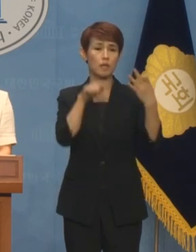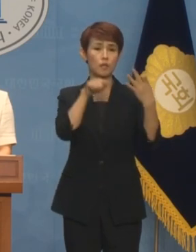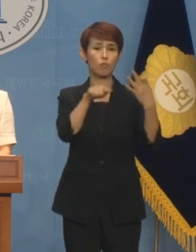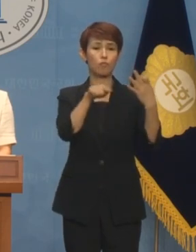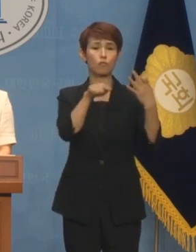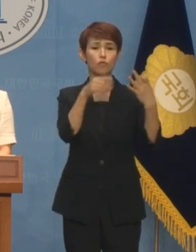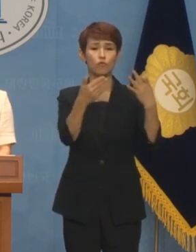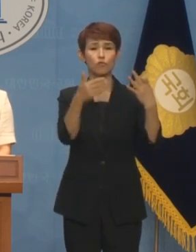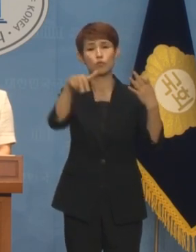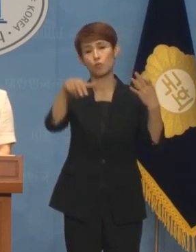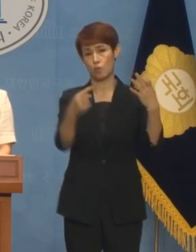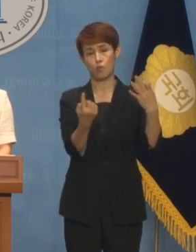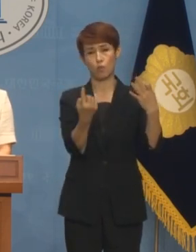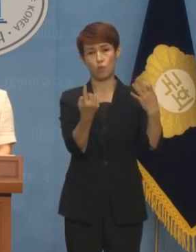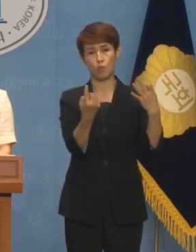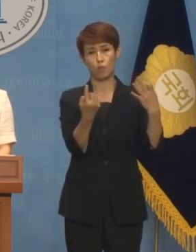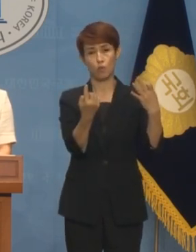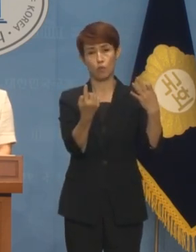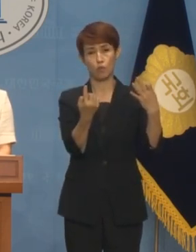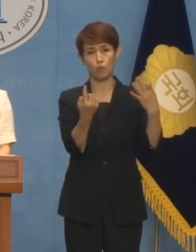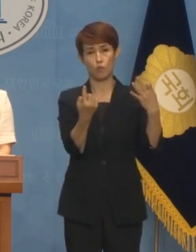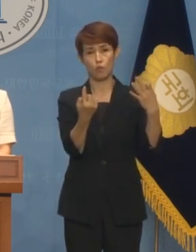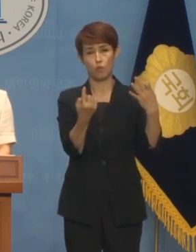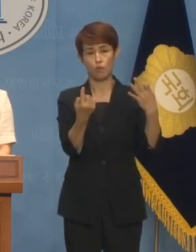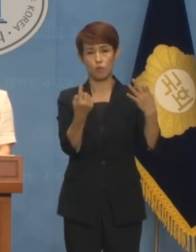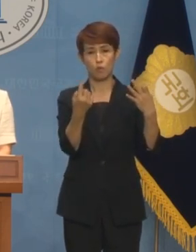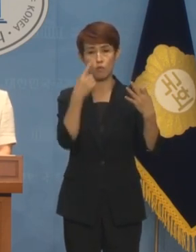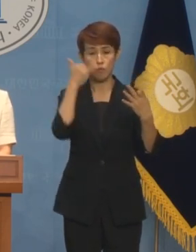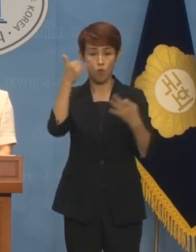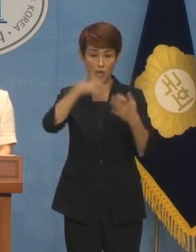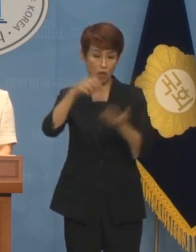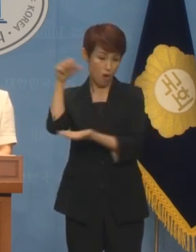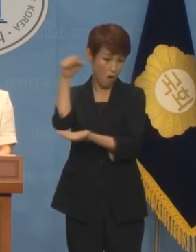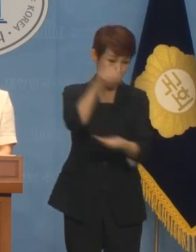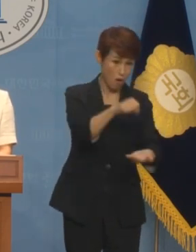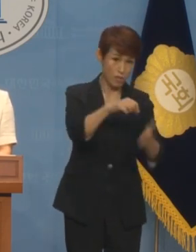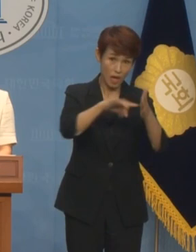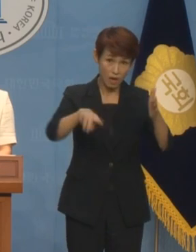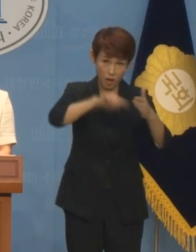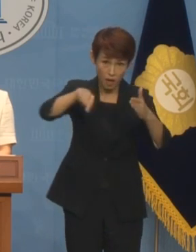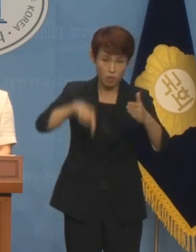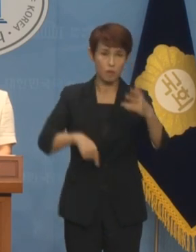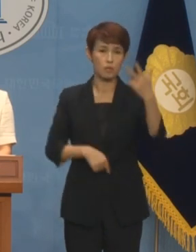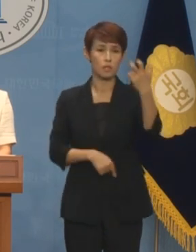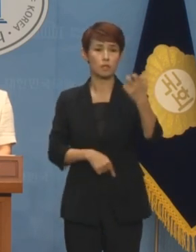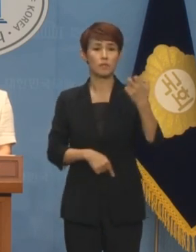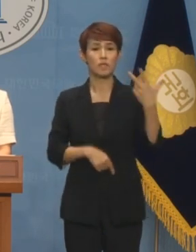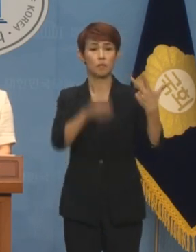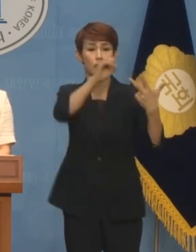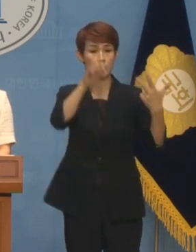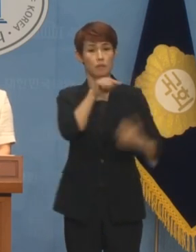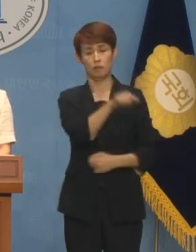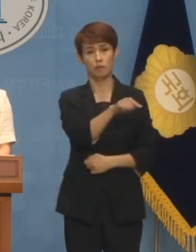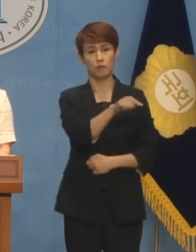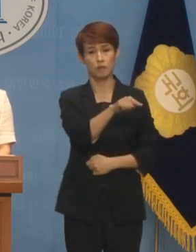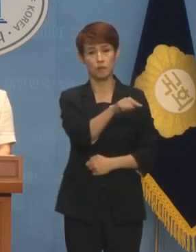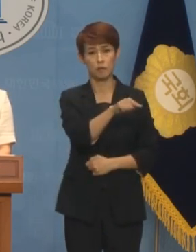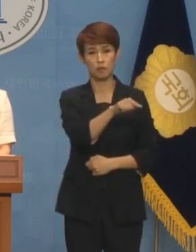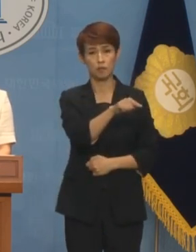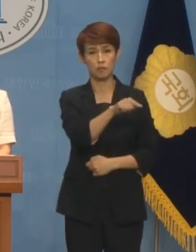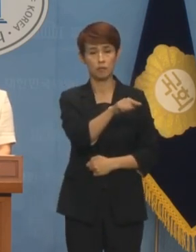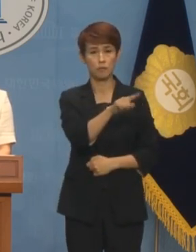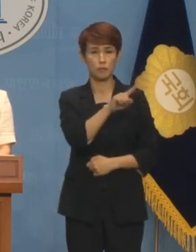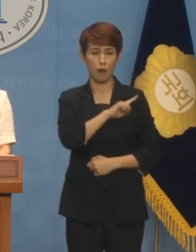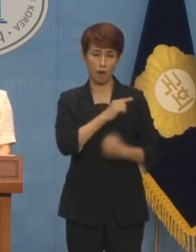14.9조 원입니다. 이는 전체 상속세 결정세액의 77%를 차지합니다. 가장